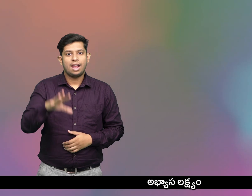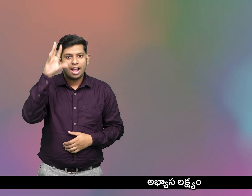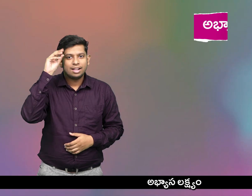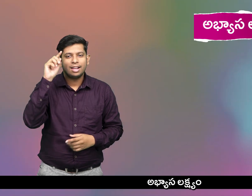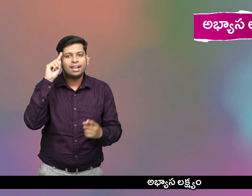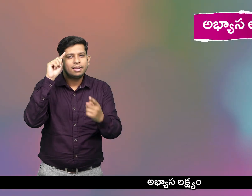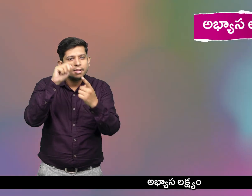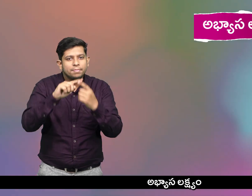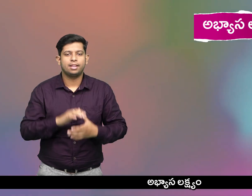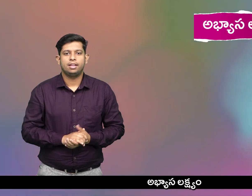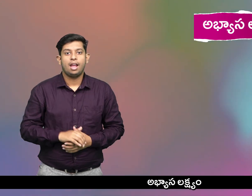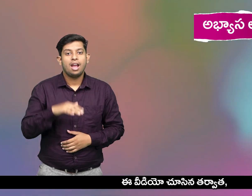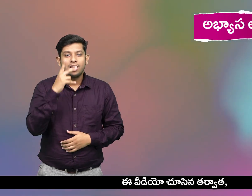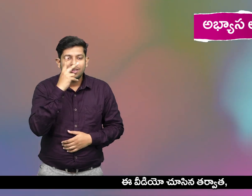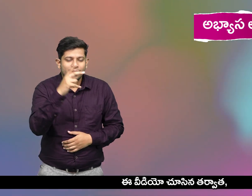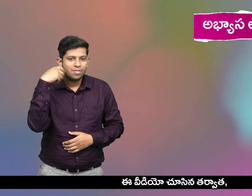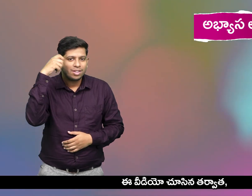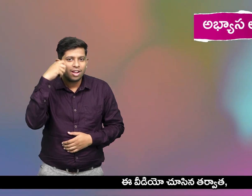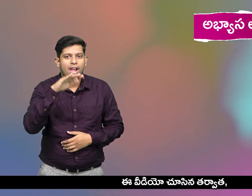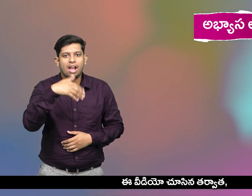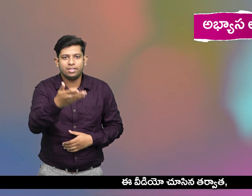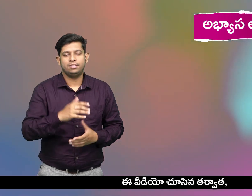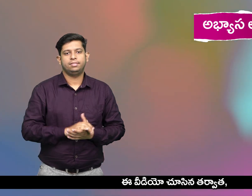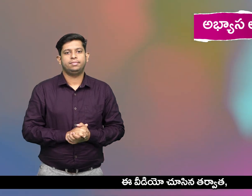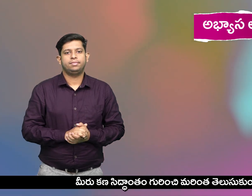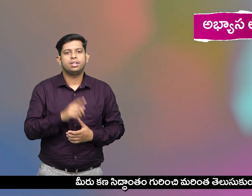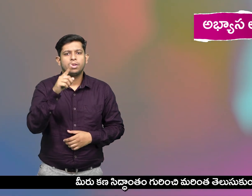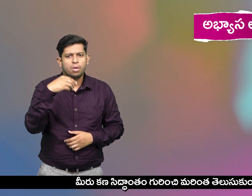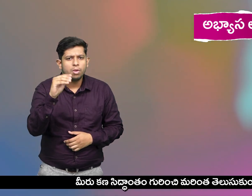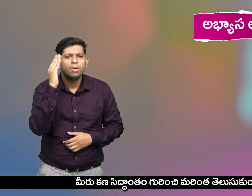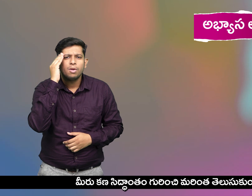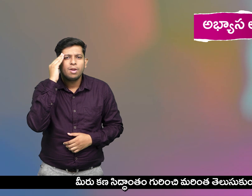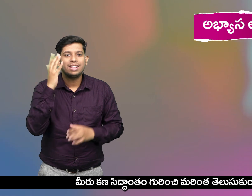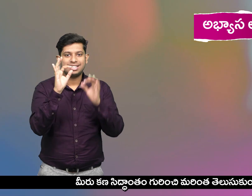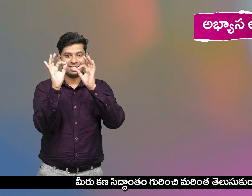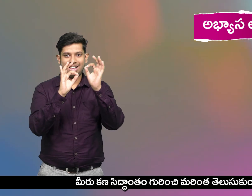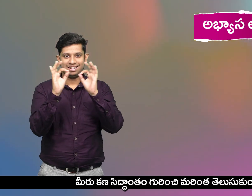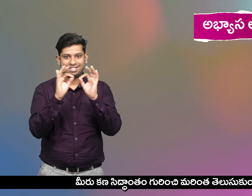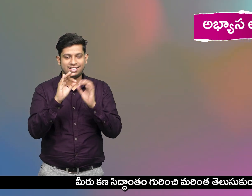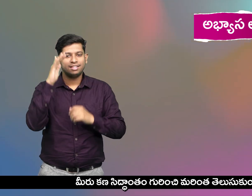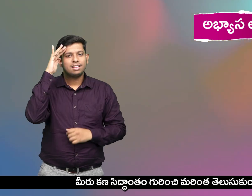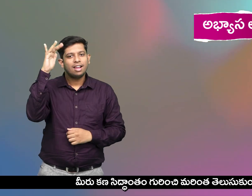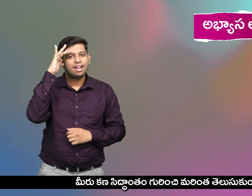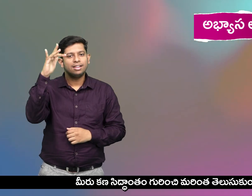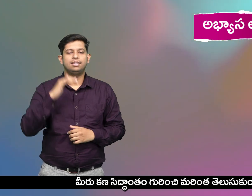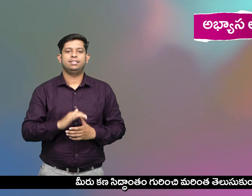లక్ష్యం. ఈ వీడియోలో చూసిన తరువాత మీరు కణ సిద్ధాంతం గురించి మరింత